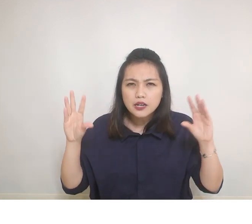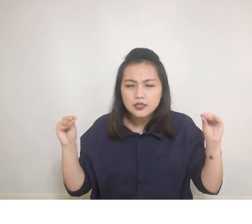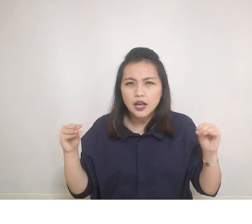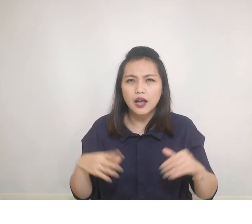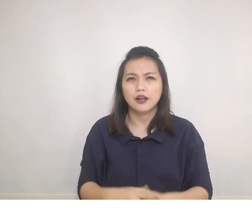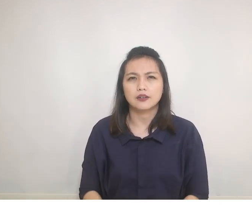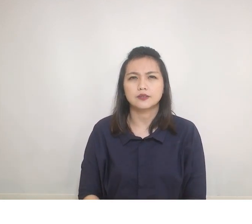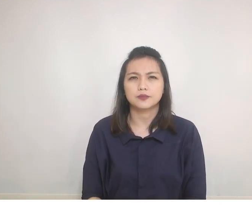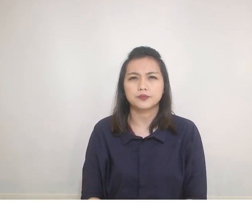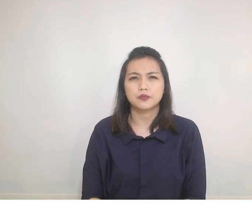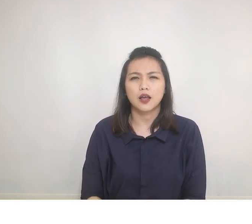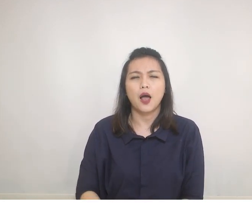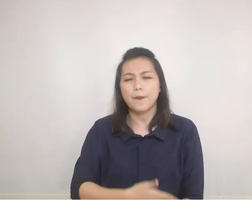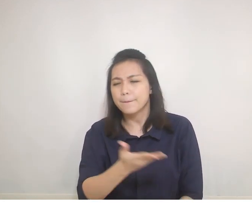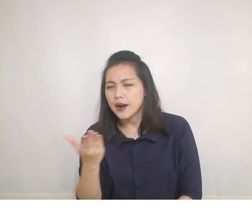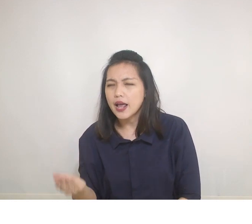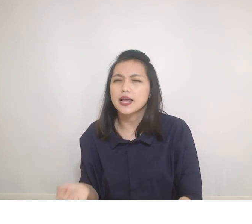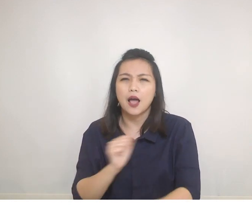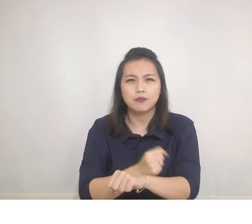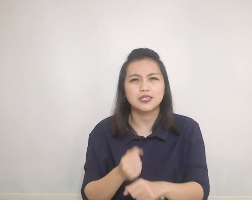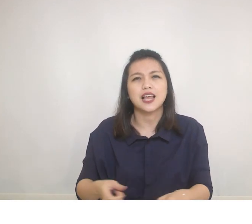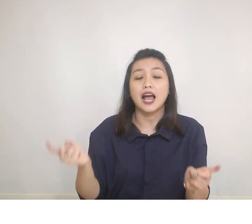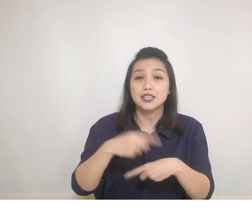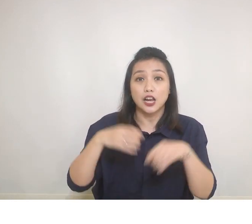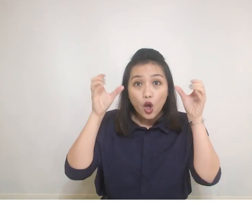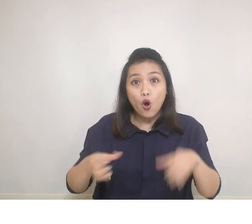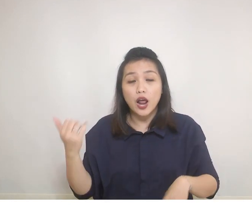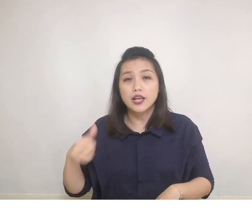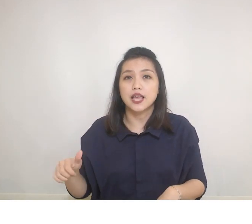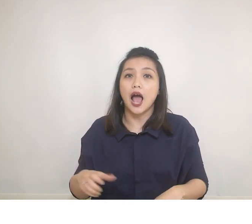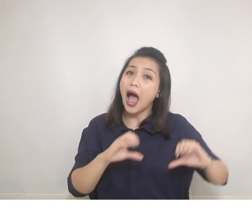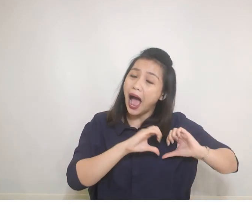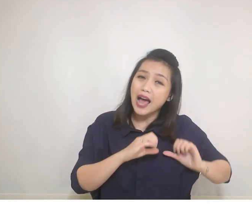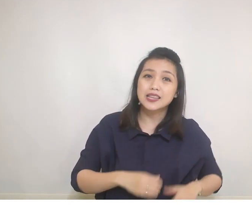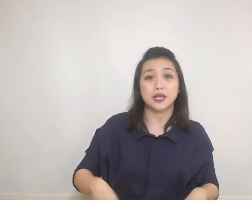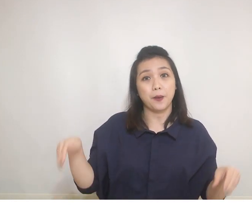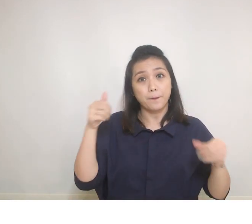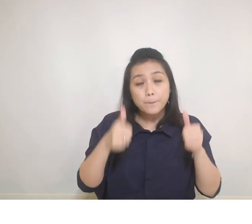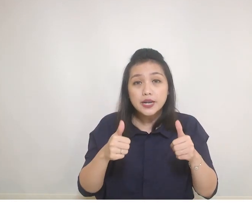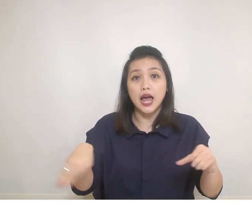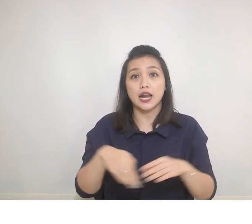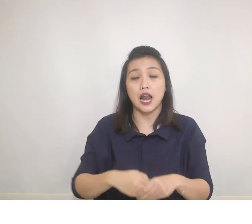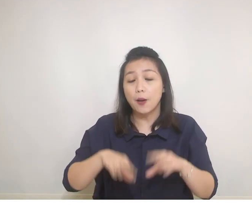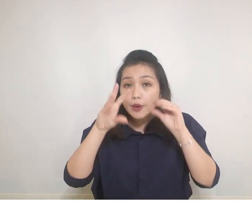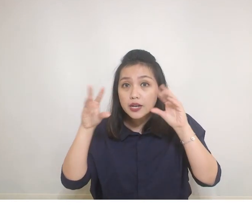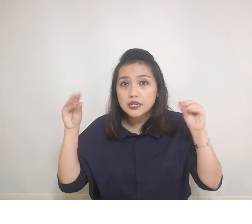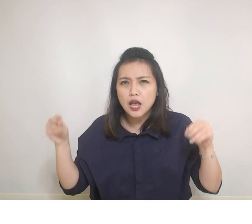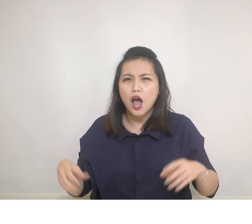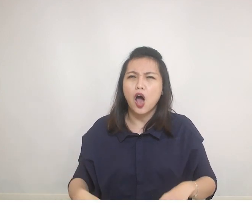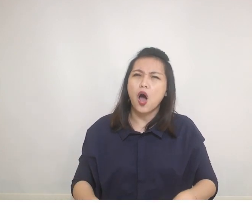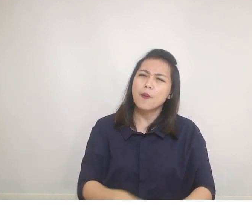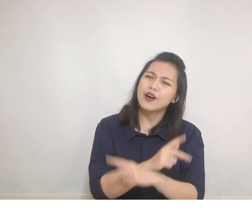yang Tuhan siapkan, yang mereka rindukan, itu Tuhan bisa berikan dengan kasih karunia Tuhan. Kami